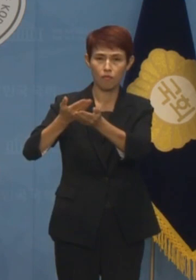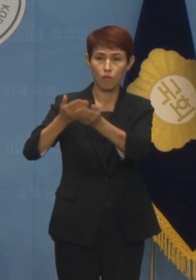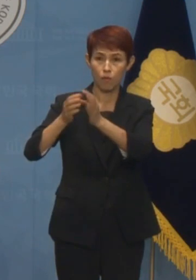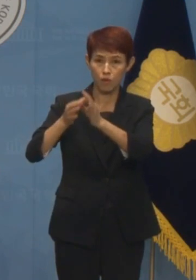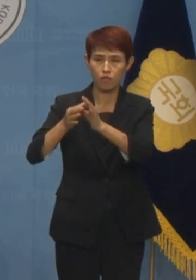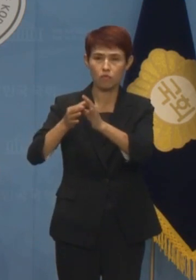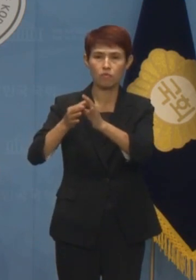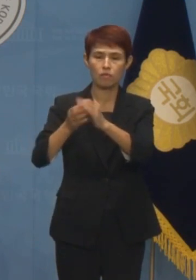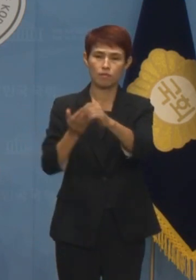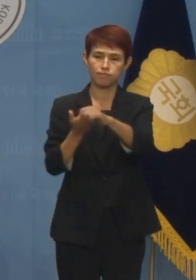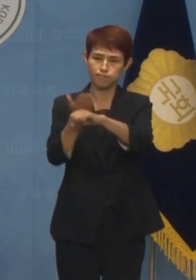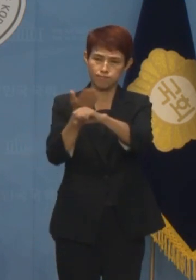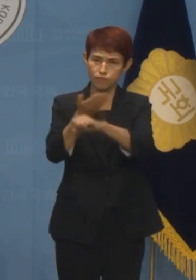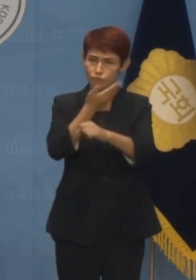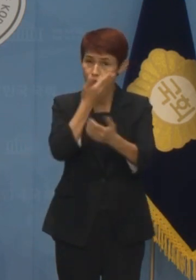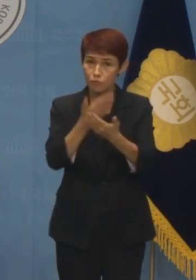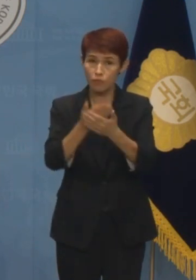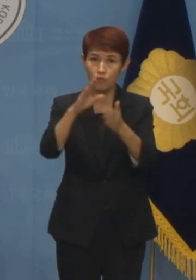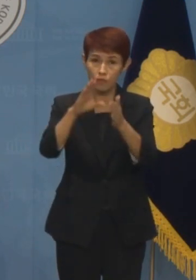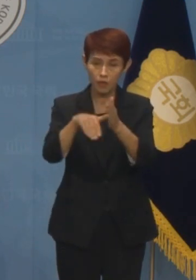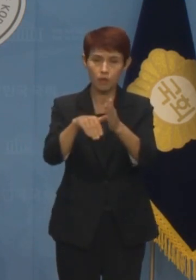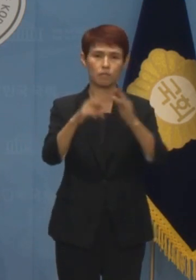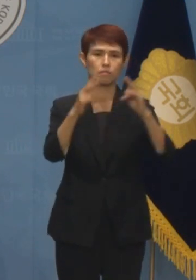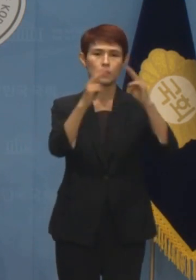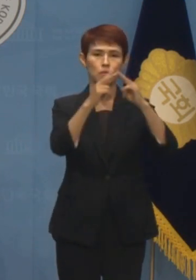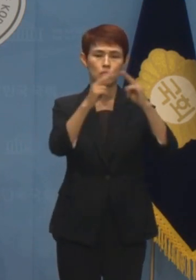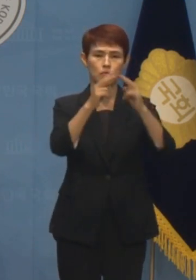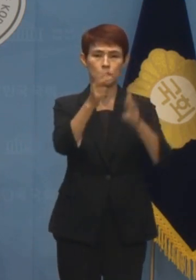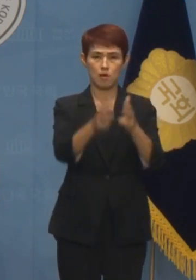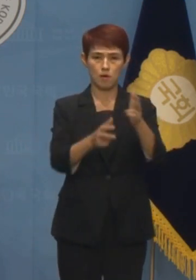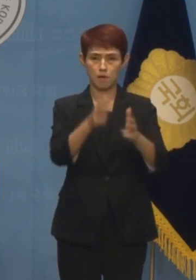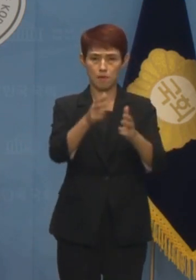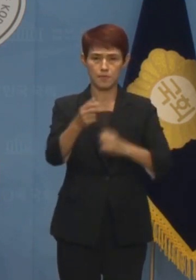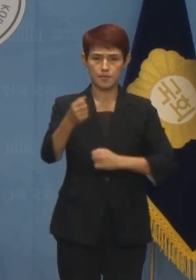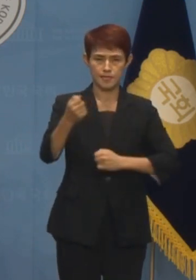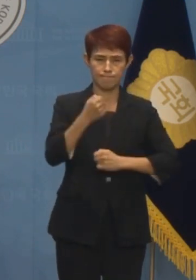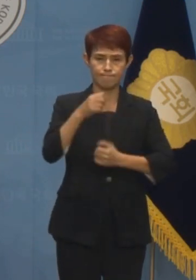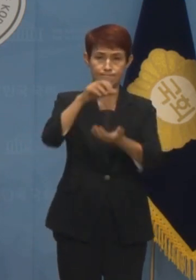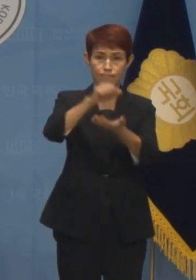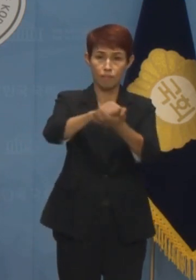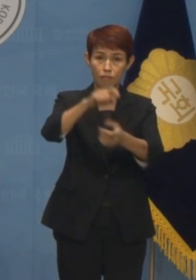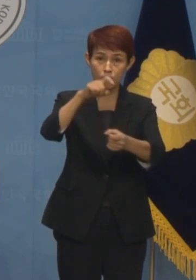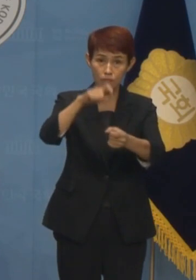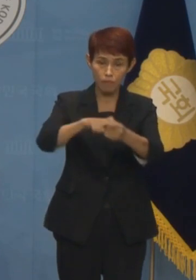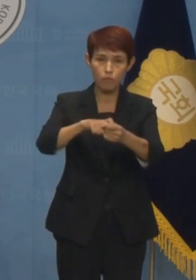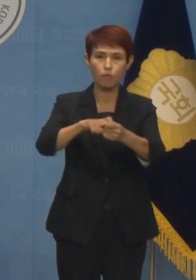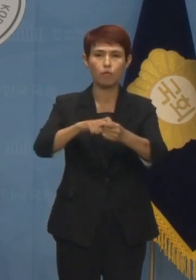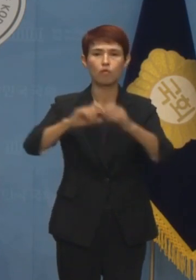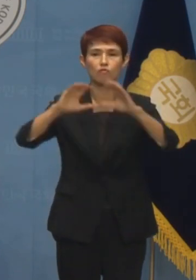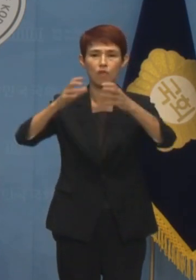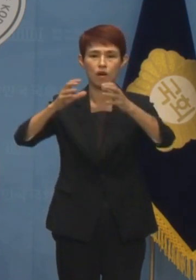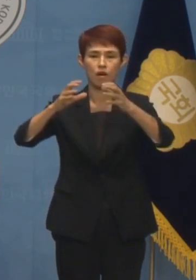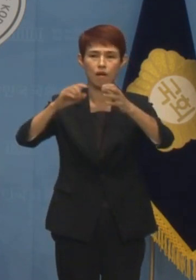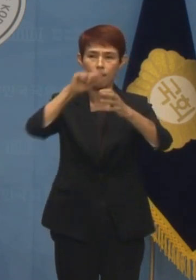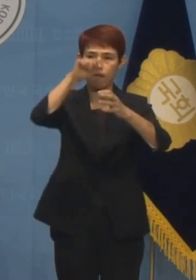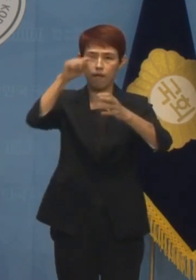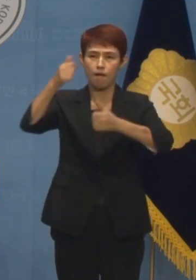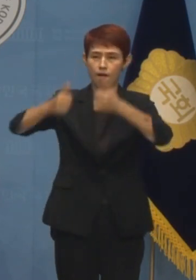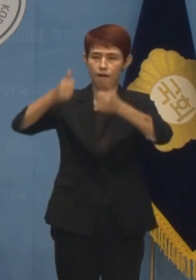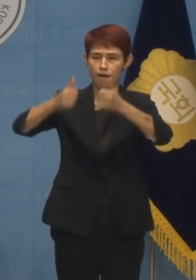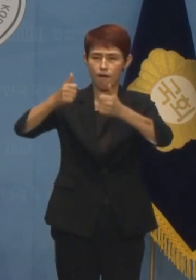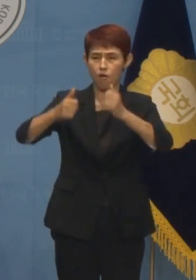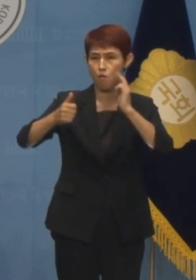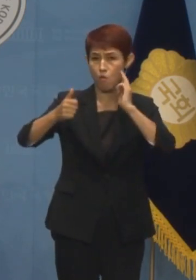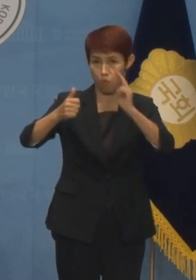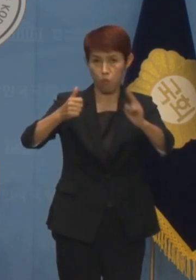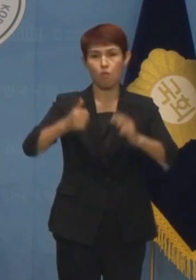취약해진 상황에서 반도체 산업의 우월적 지위 확보를 위한 국가 간 경쟁이 치열해지고